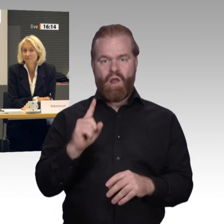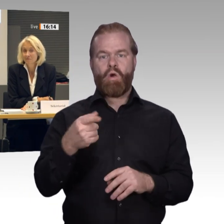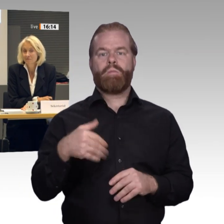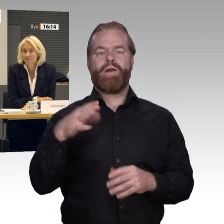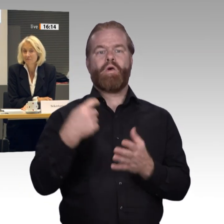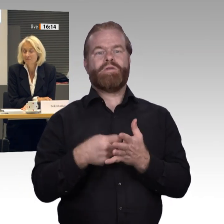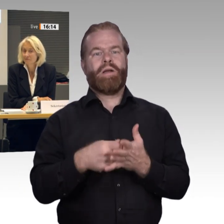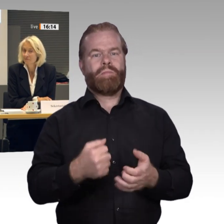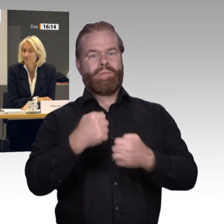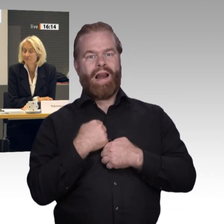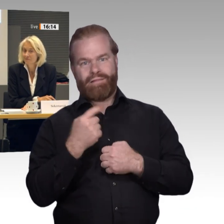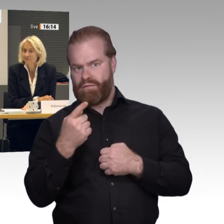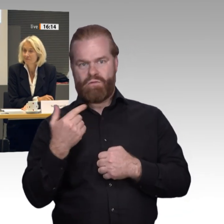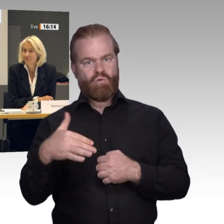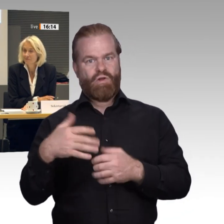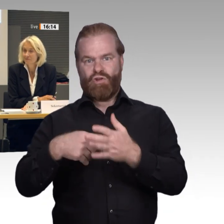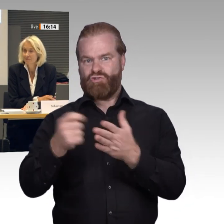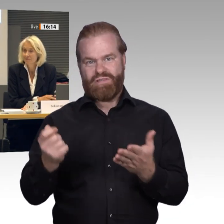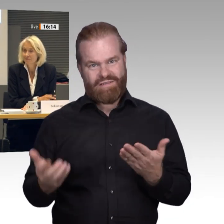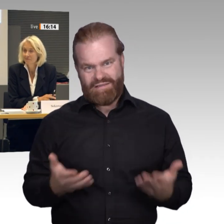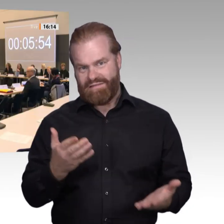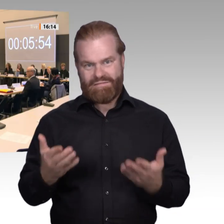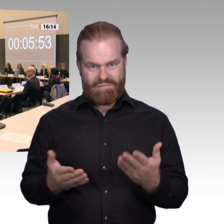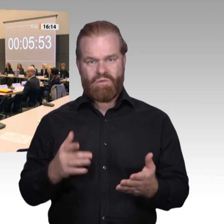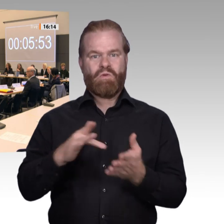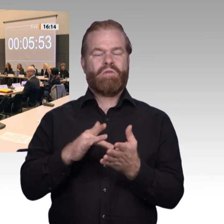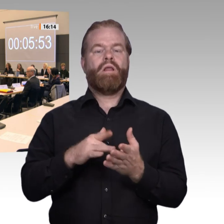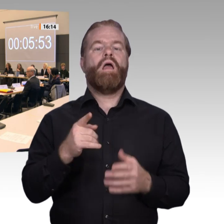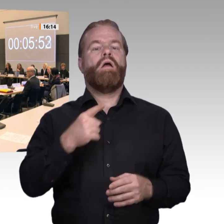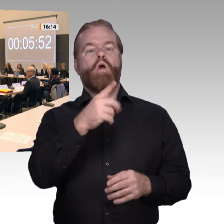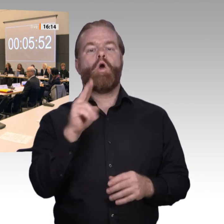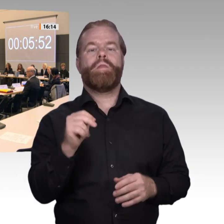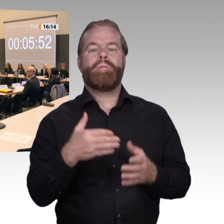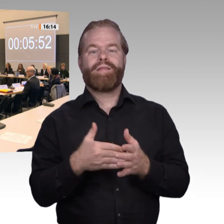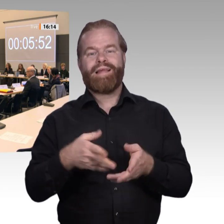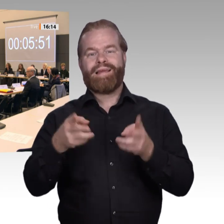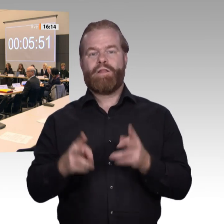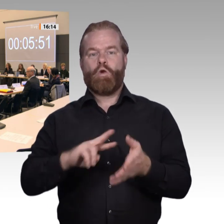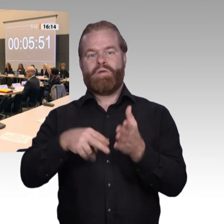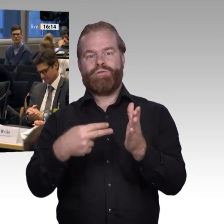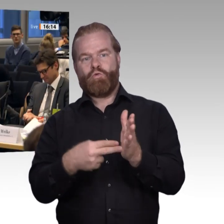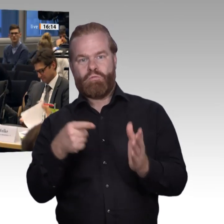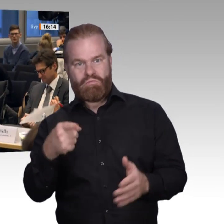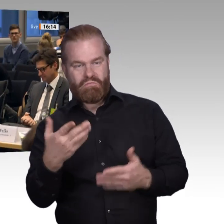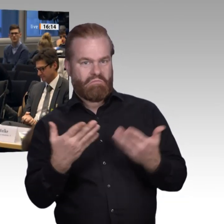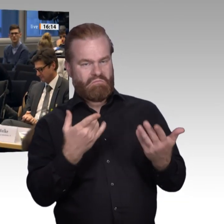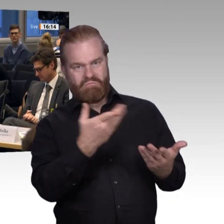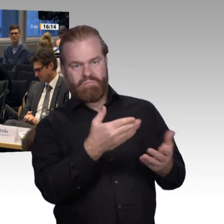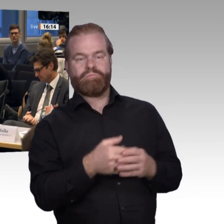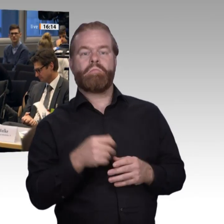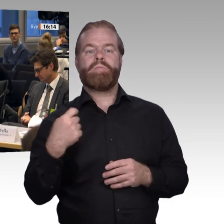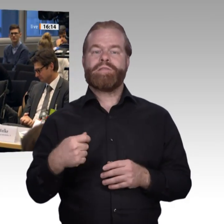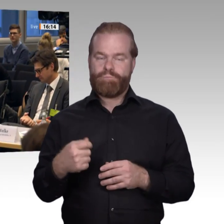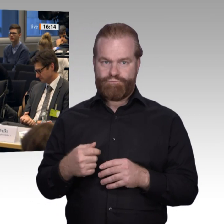außerordentlich. Das ist aus unserer Sicht ganz klar ein Verstoß gegen die UN-Behindertenrechtskonvention Deutschlands, die auch durch Deutschland